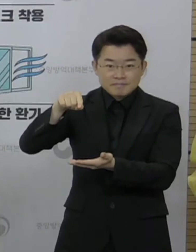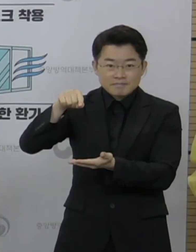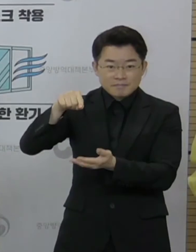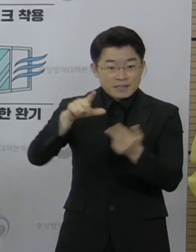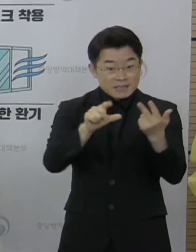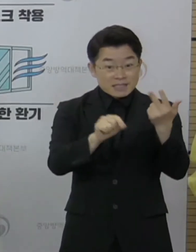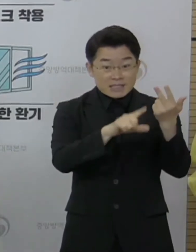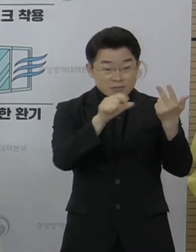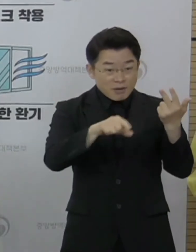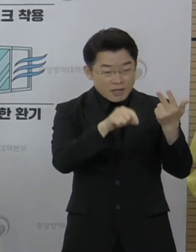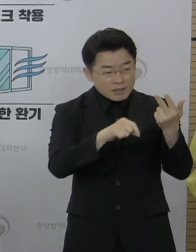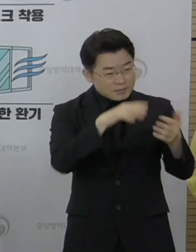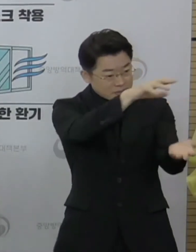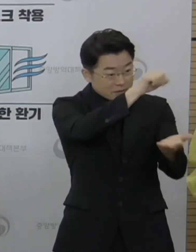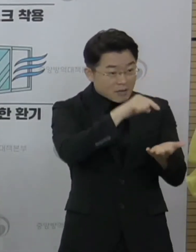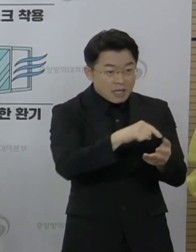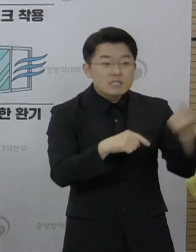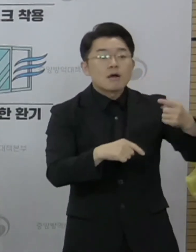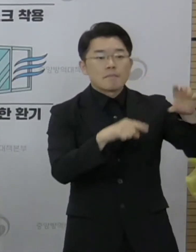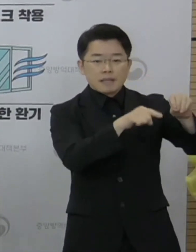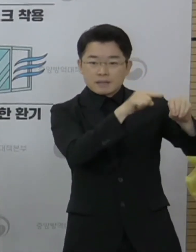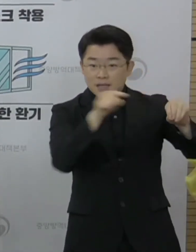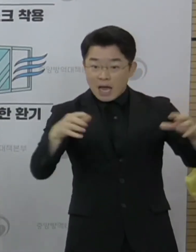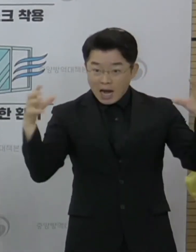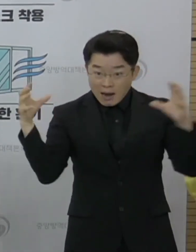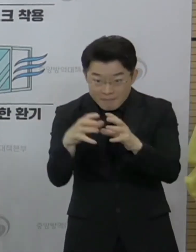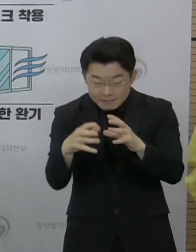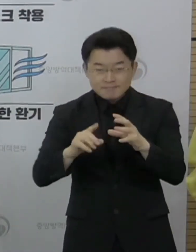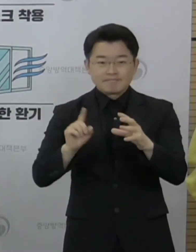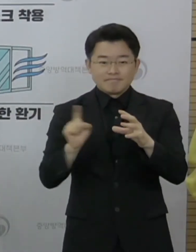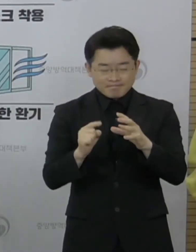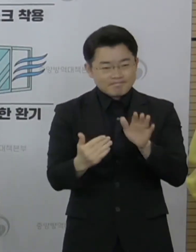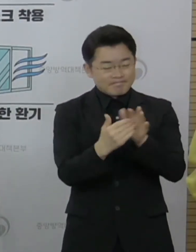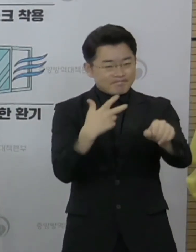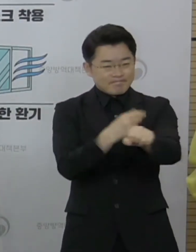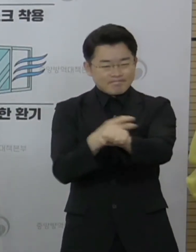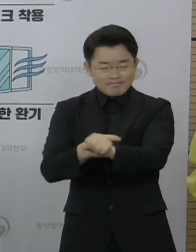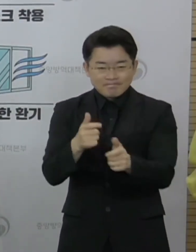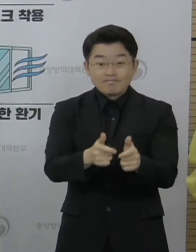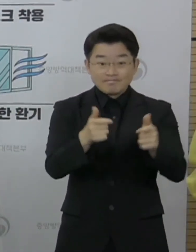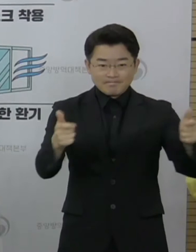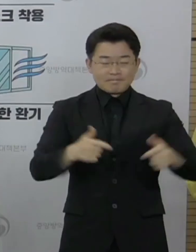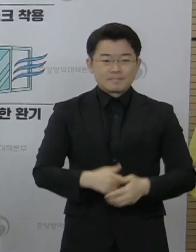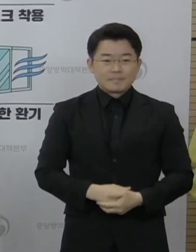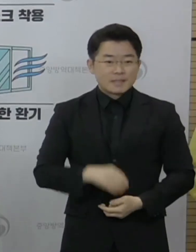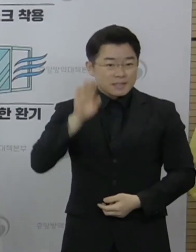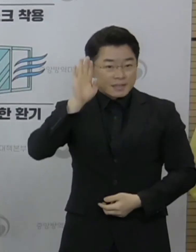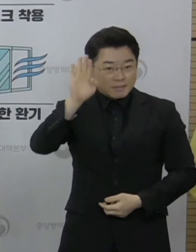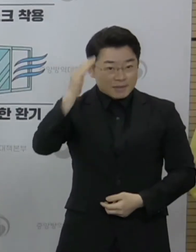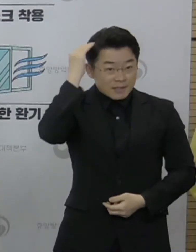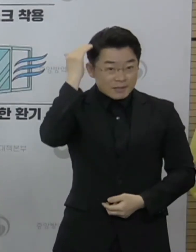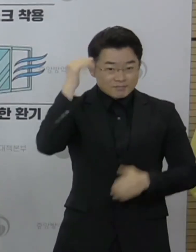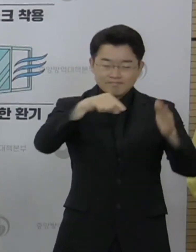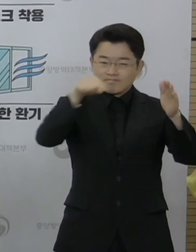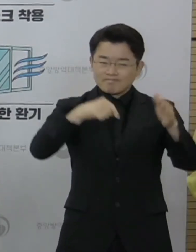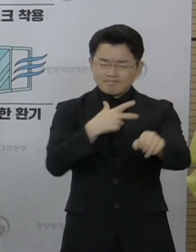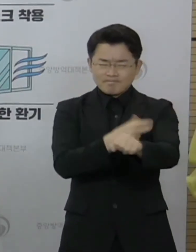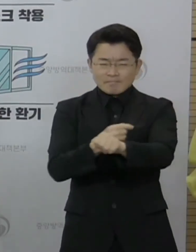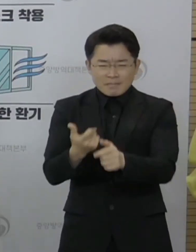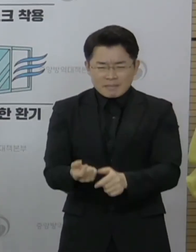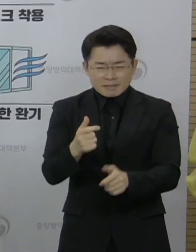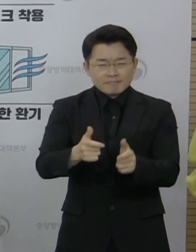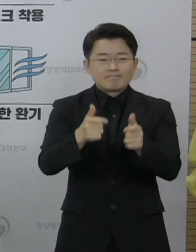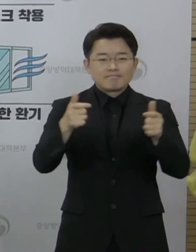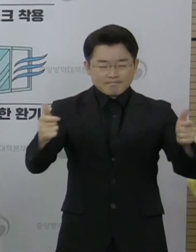백신 천 만 해 분과 함께 예방접종의 사용하여 국내 예방접종 속도를 높이도록 하겠습니다